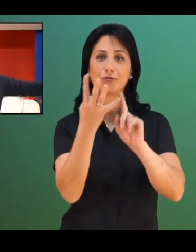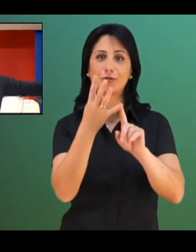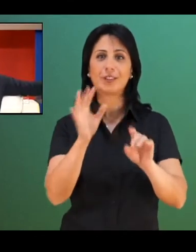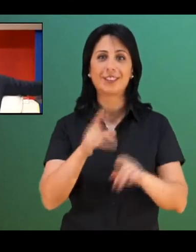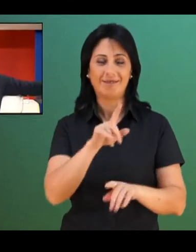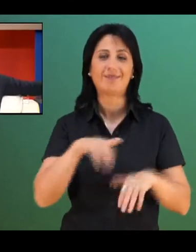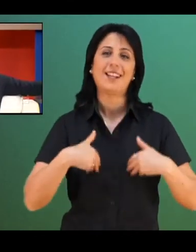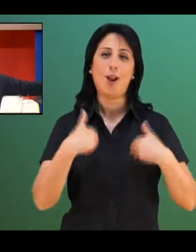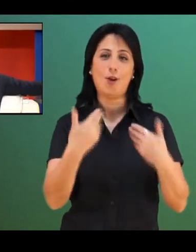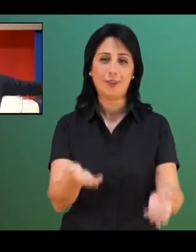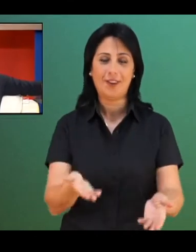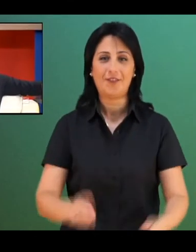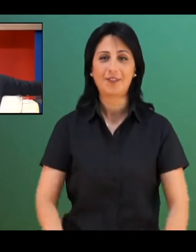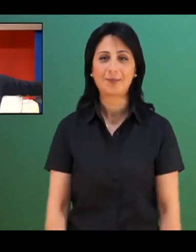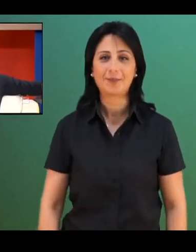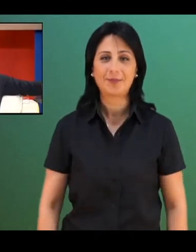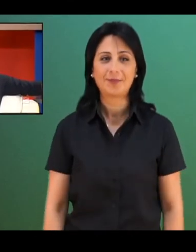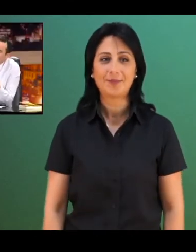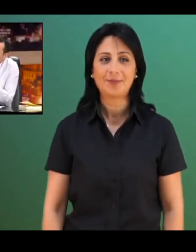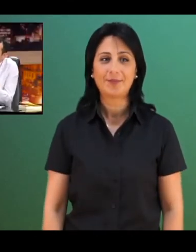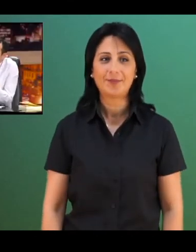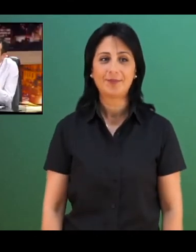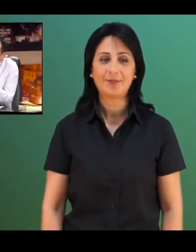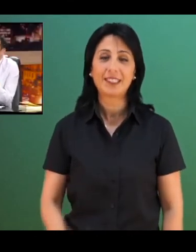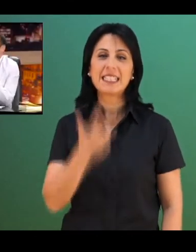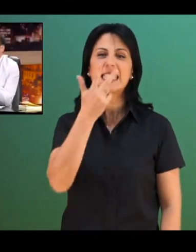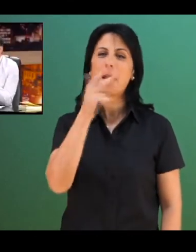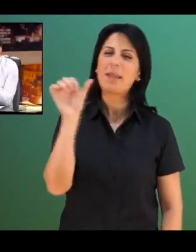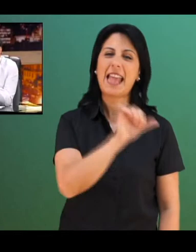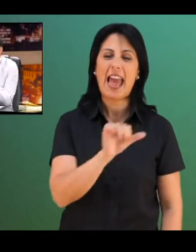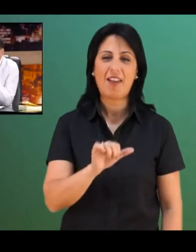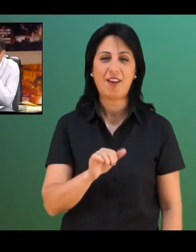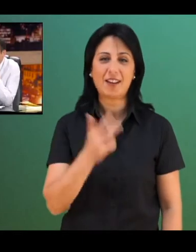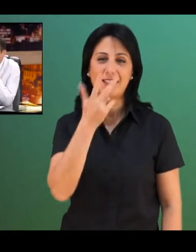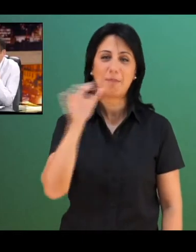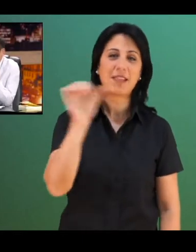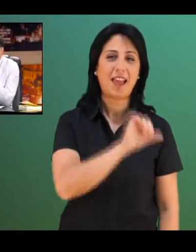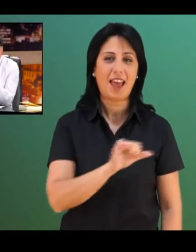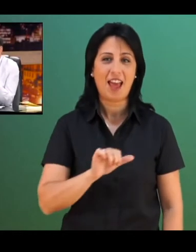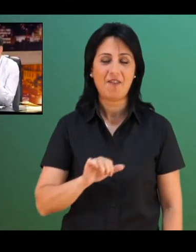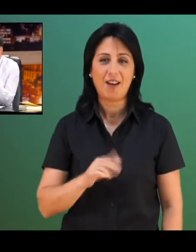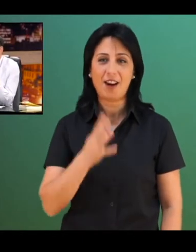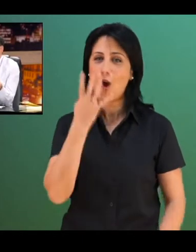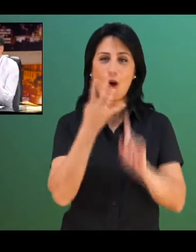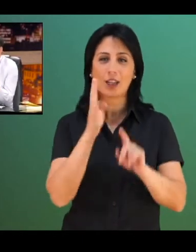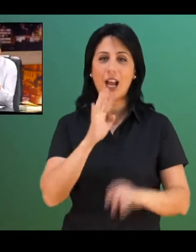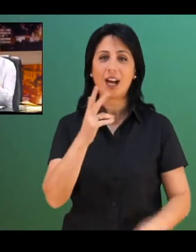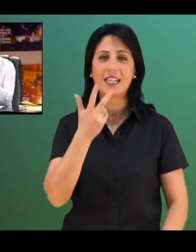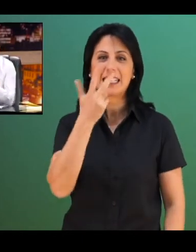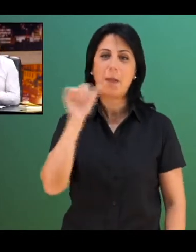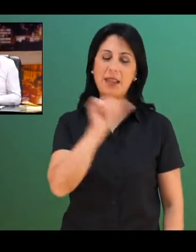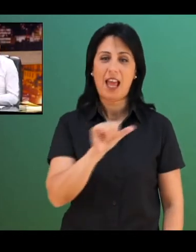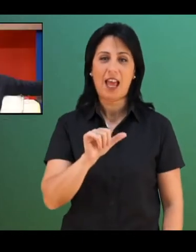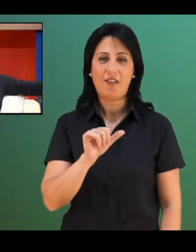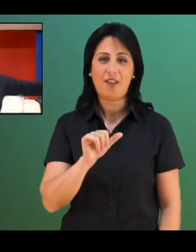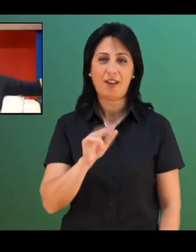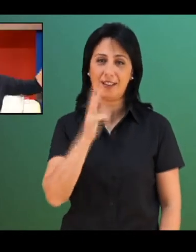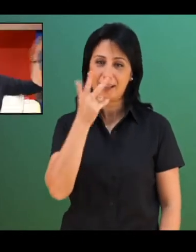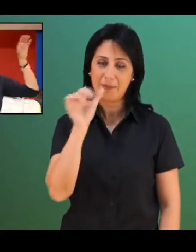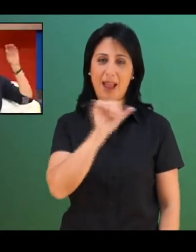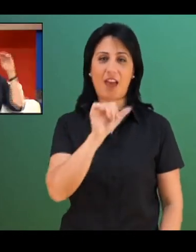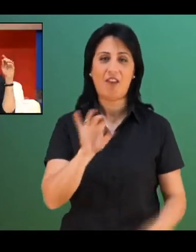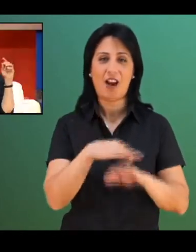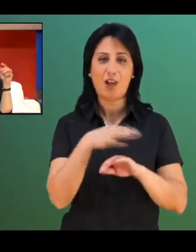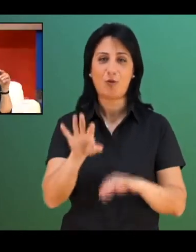სამნახევარი. სამნახევარი. სამნახე მე ანუ 4 ნახევარი გათხოვება თუ სამნახევარი ვერ გავიგე. ან როგორი იყო სწორი? ვეცე